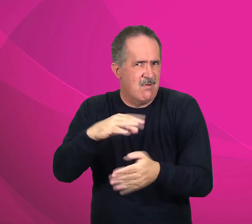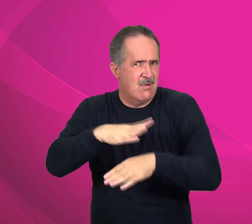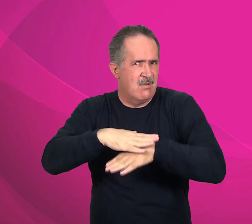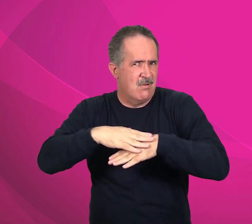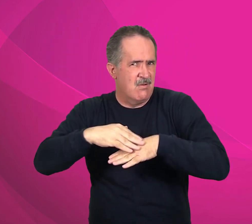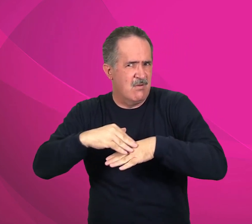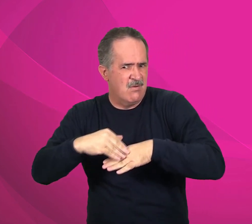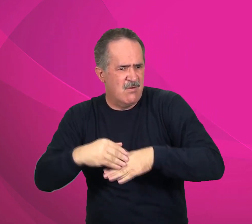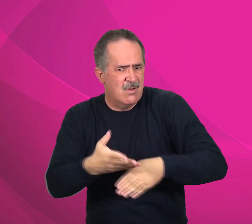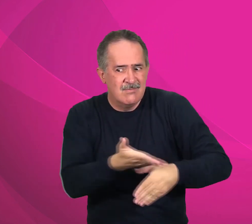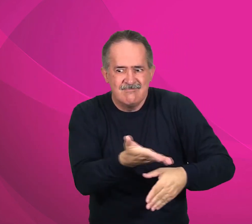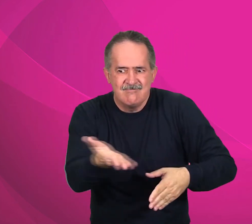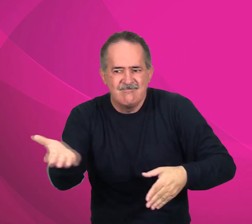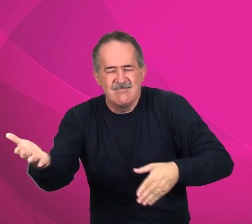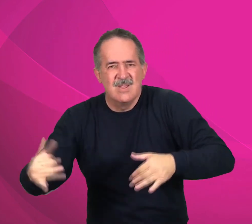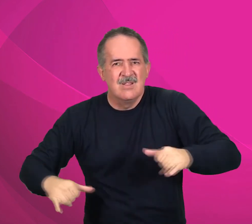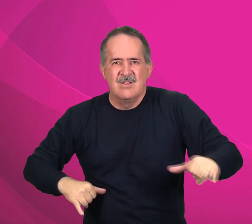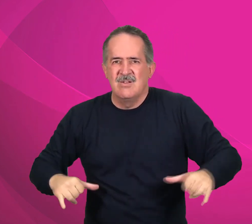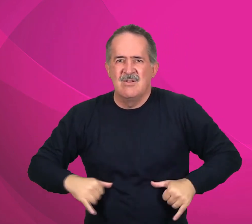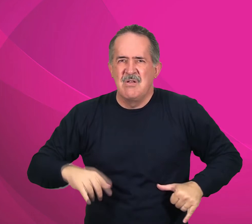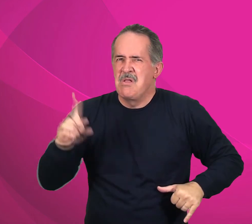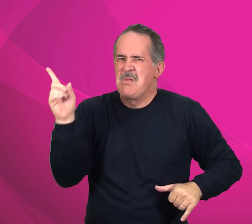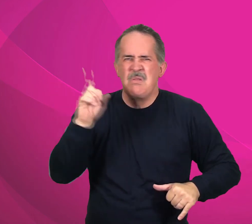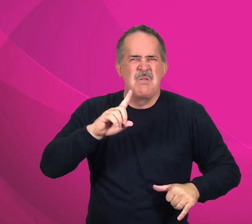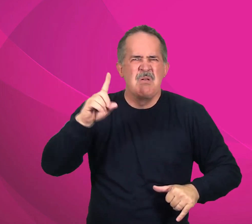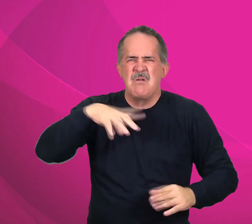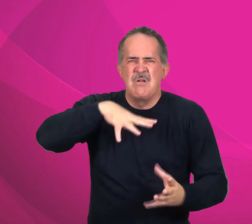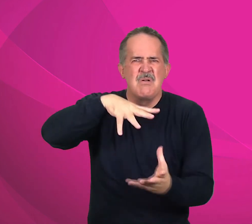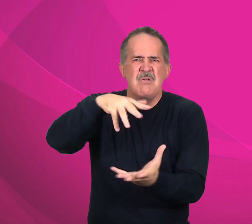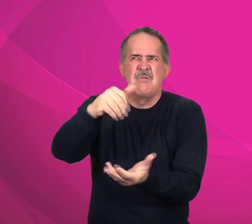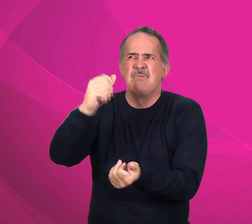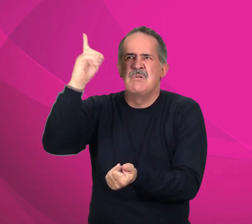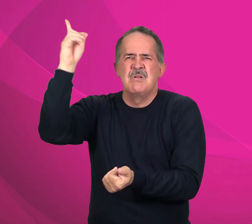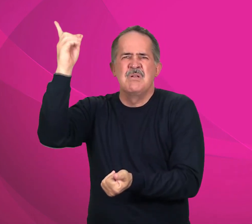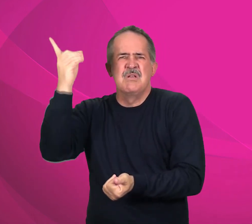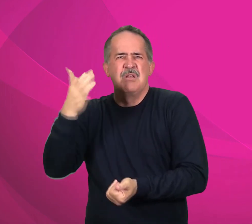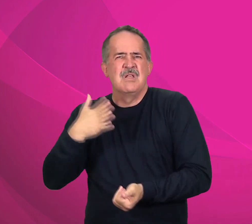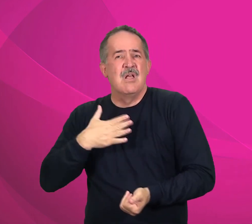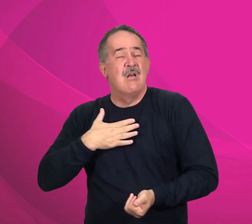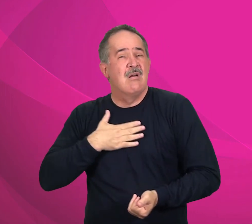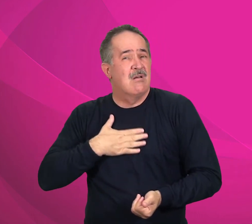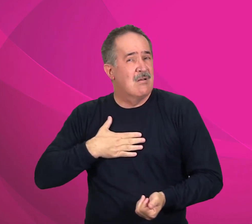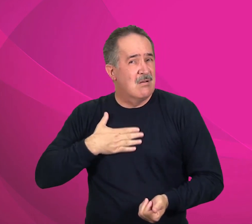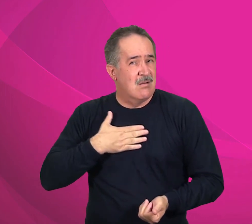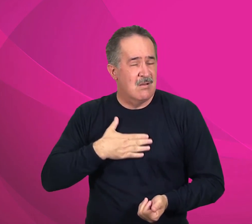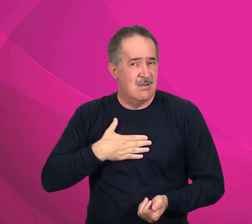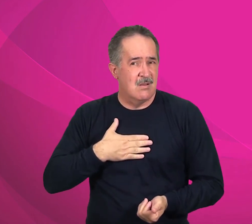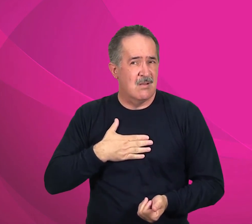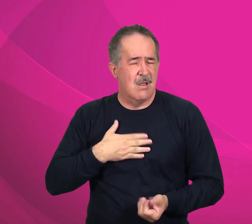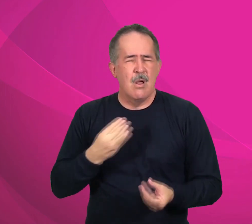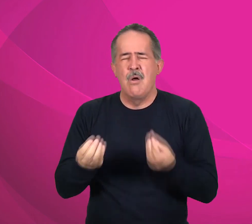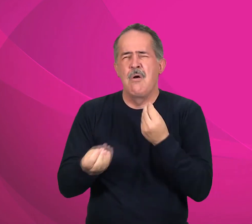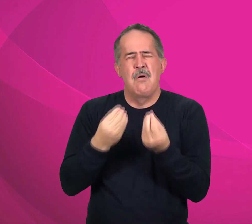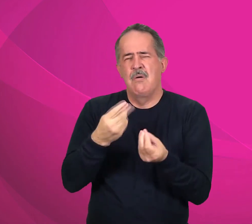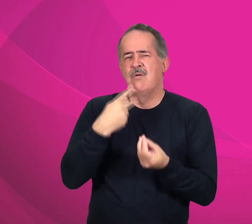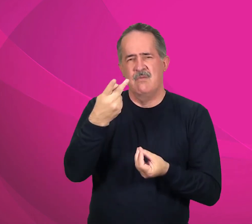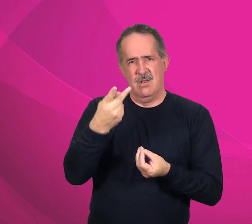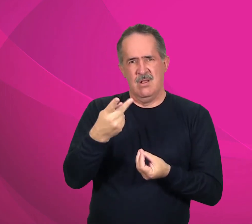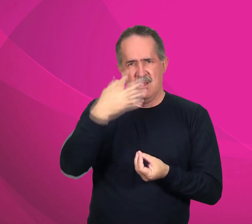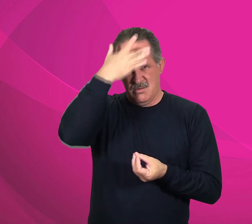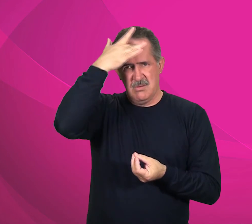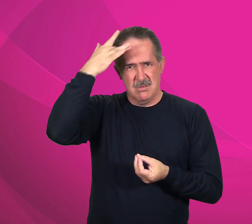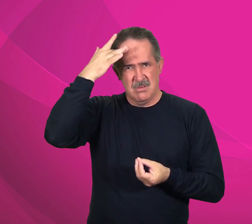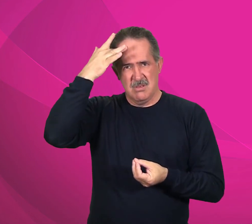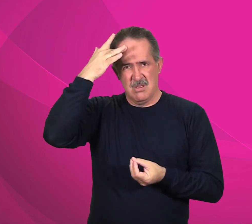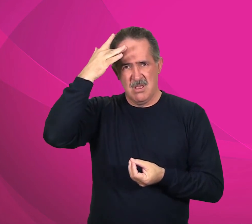fraternidade com os sofredores não é o mundo que deus gostaria como pode alguém dizer